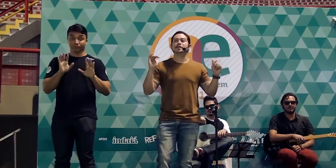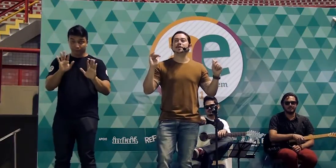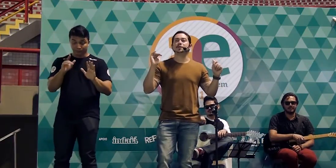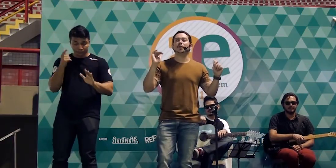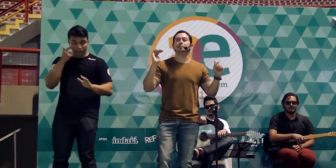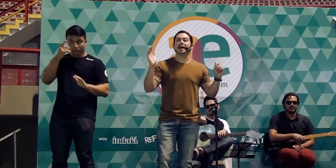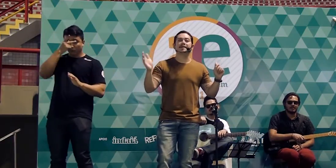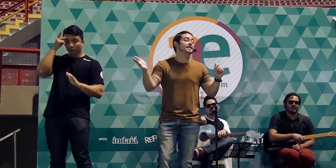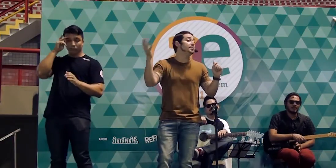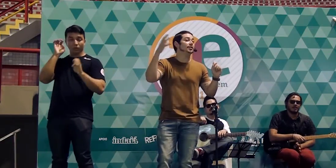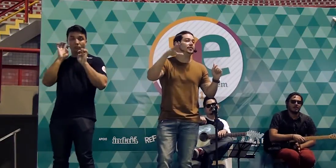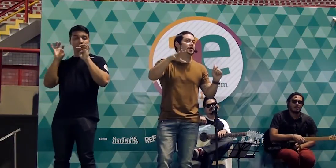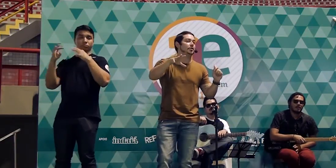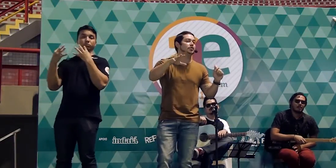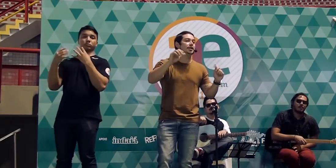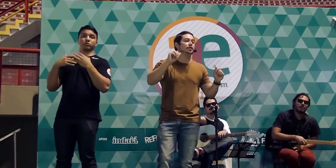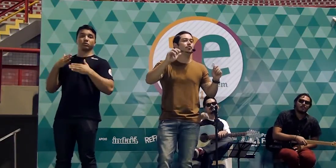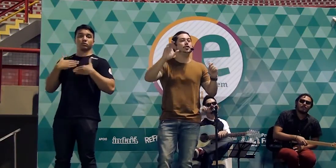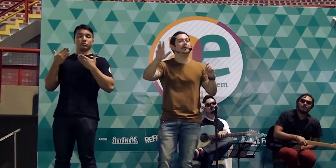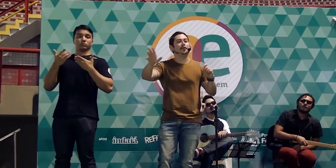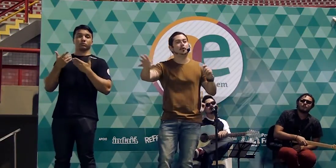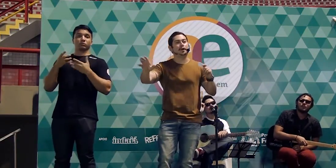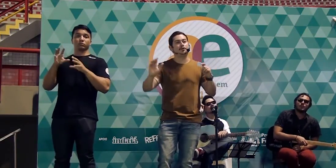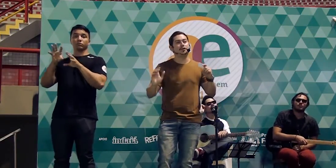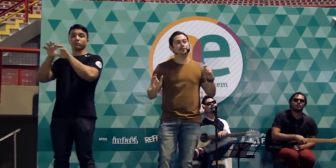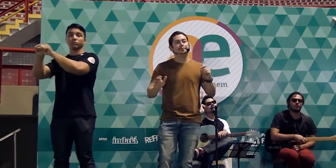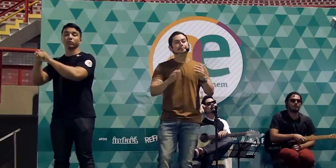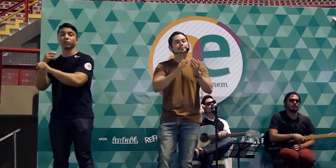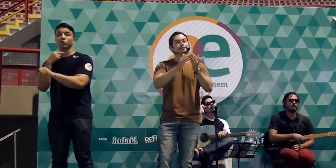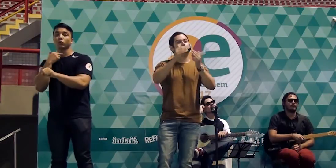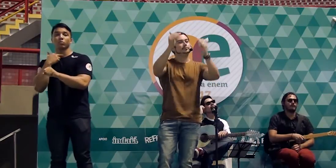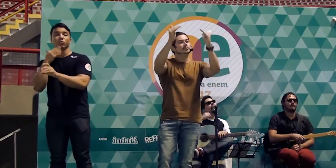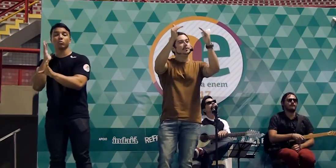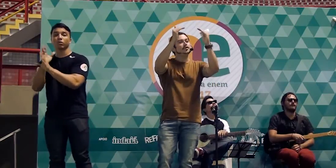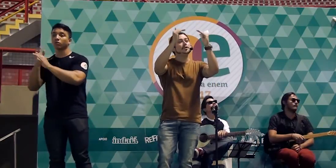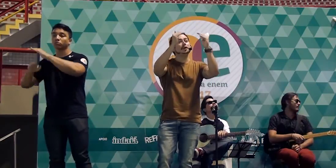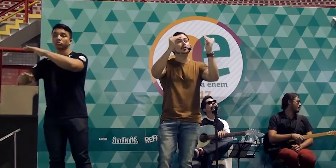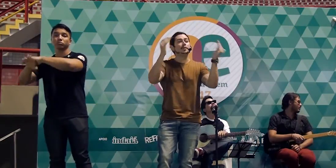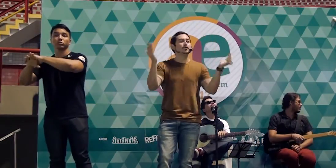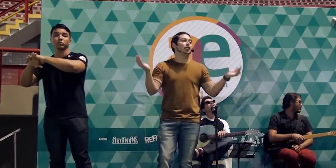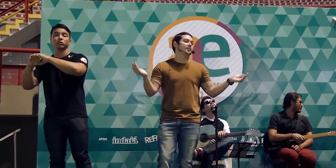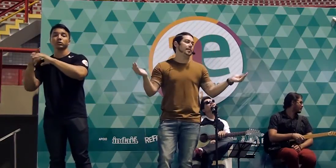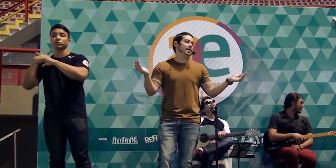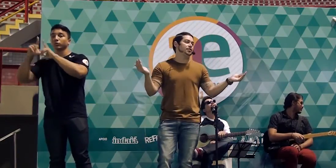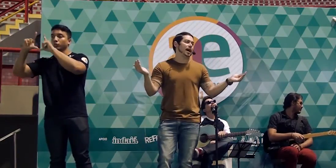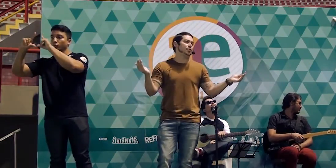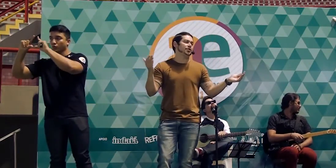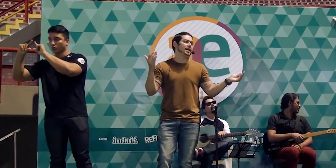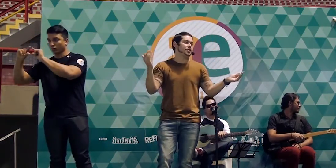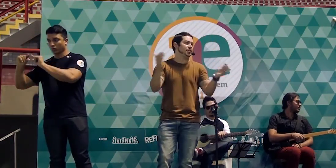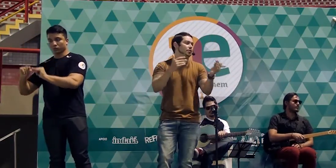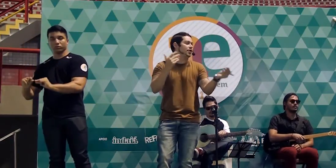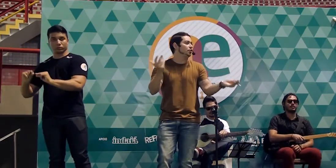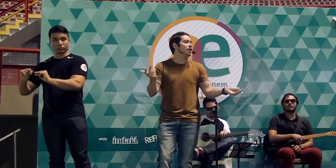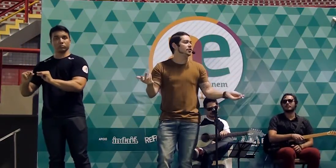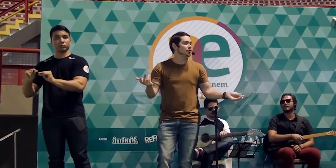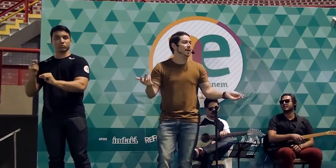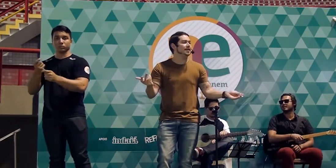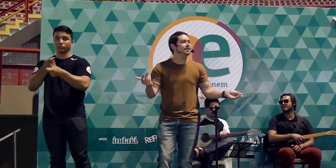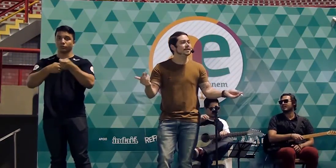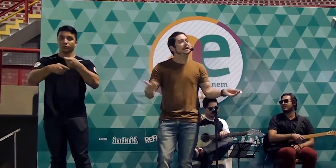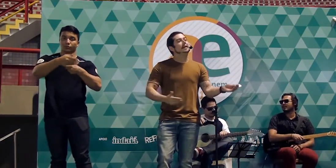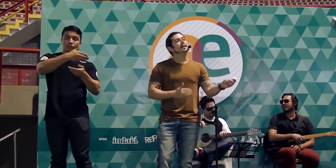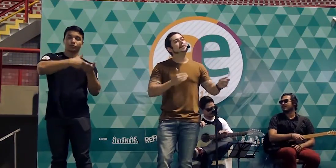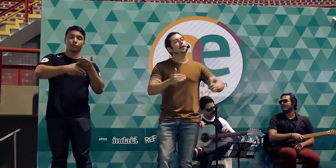Então as pessoas foram pegas sem poder tirar o dinheiro ficou retido. Diminuímos, obviamente, a quantidade de dinheiro circulante